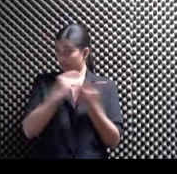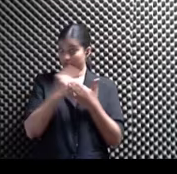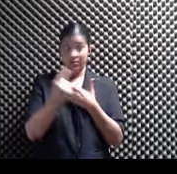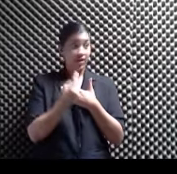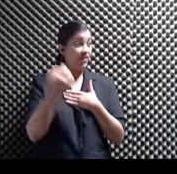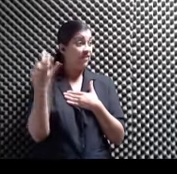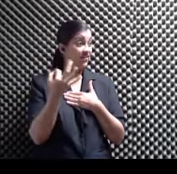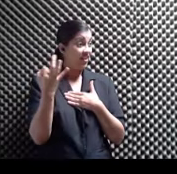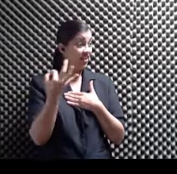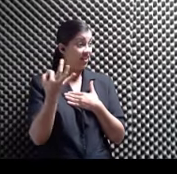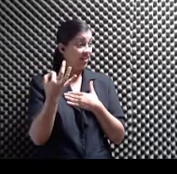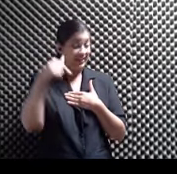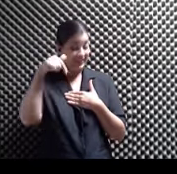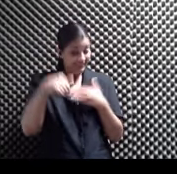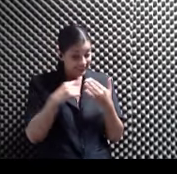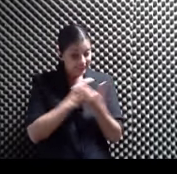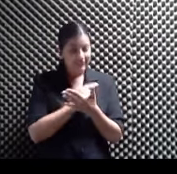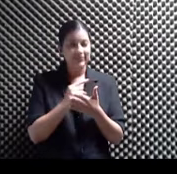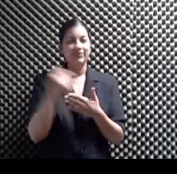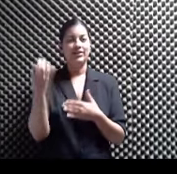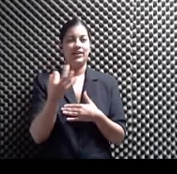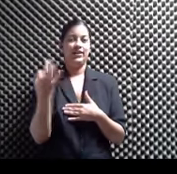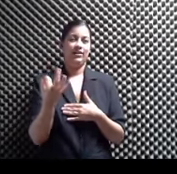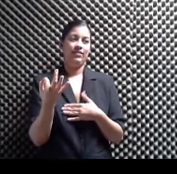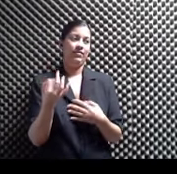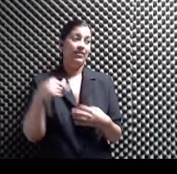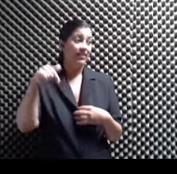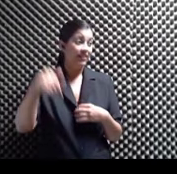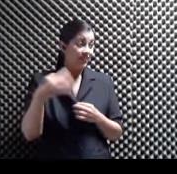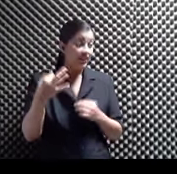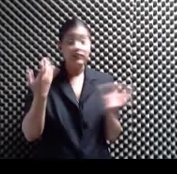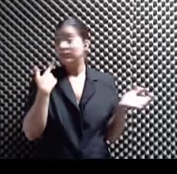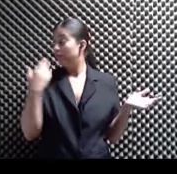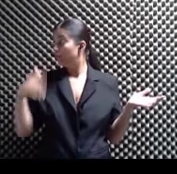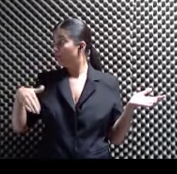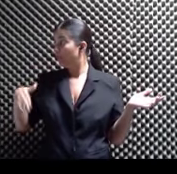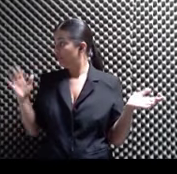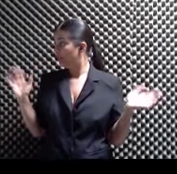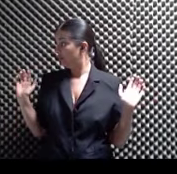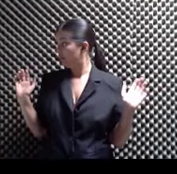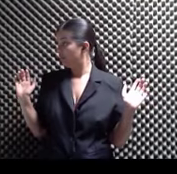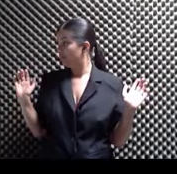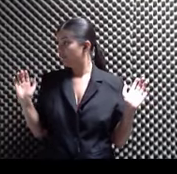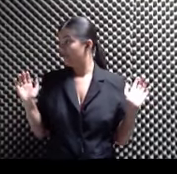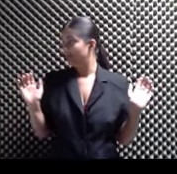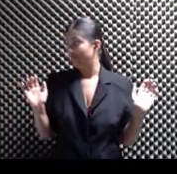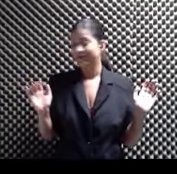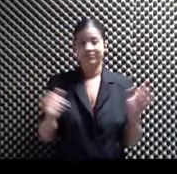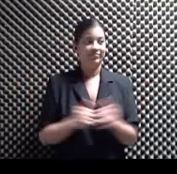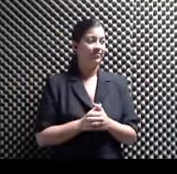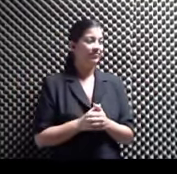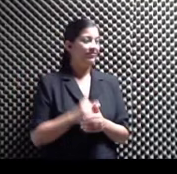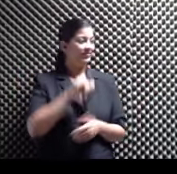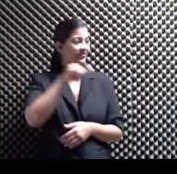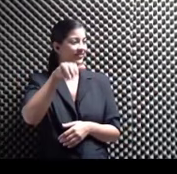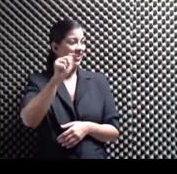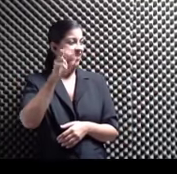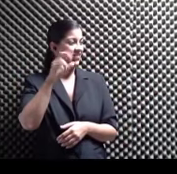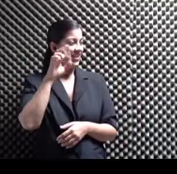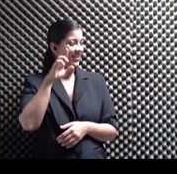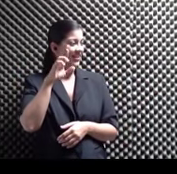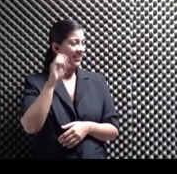viernes. Empiezan este viernes. ¡Ay, Dios mío! O sea que todavía... Todavía te queda un cantito ahí. Mire, Javier